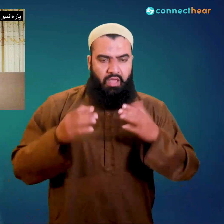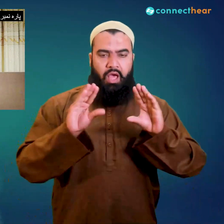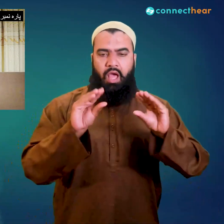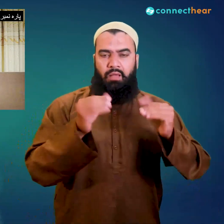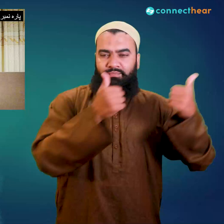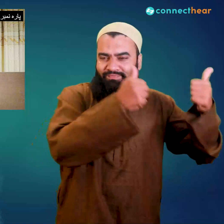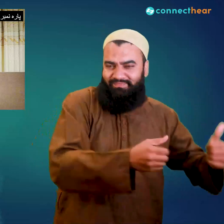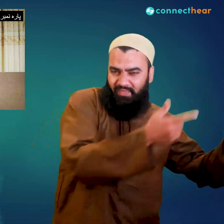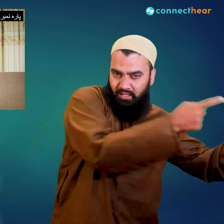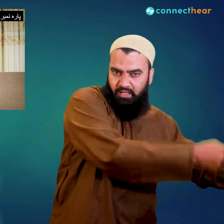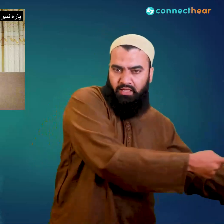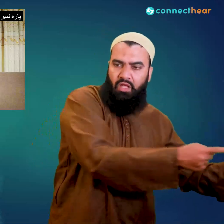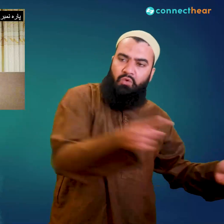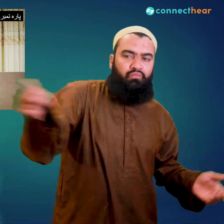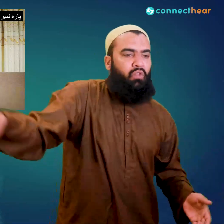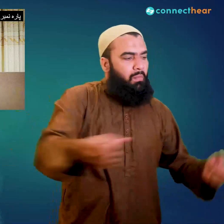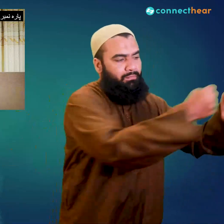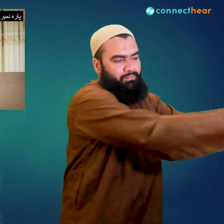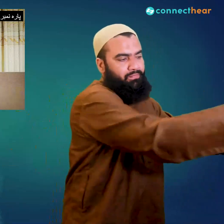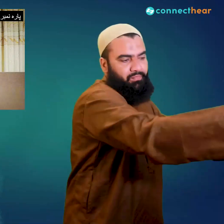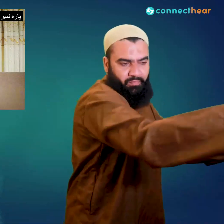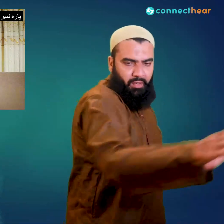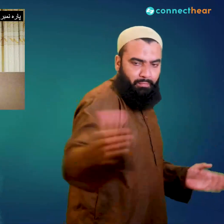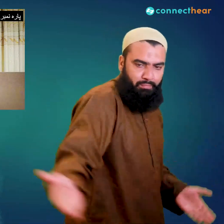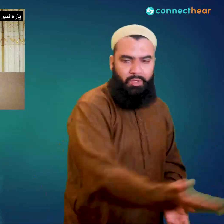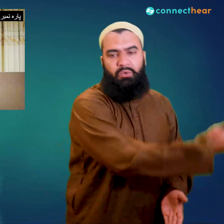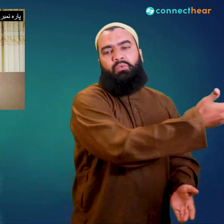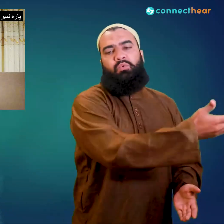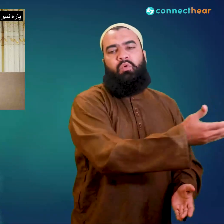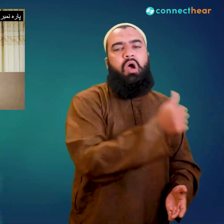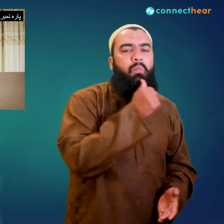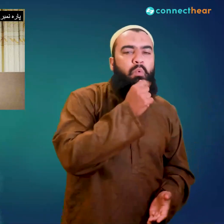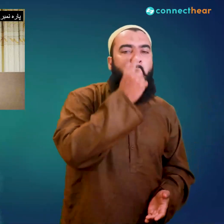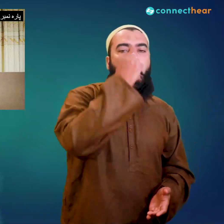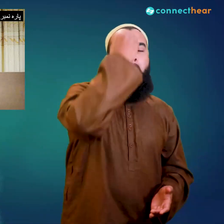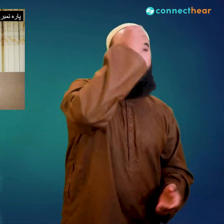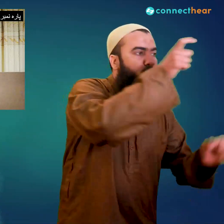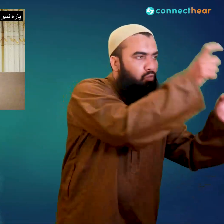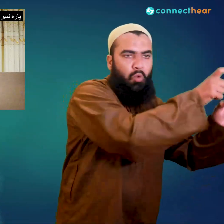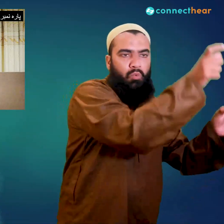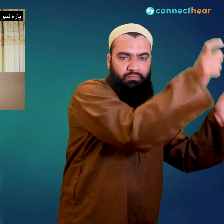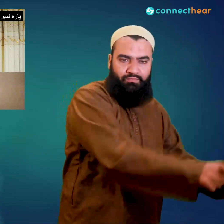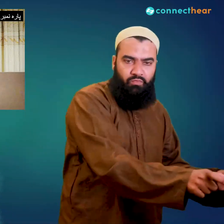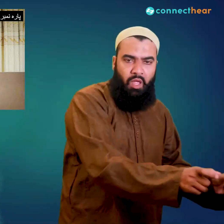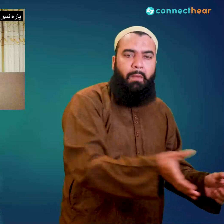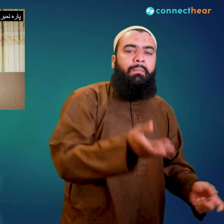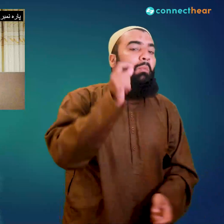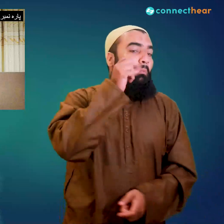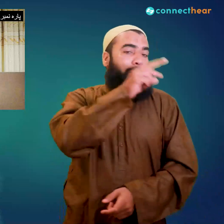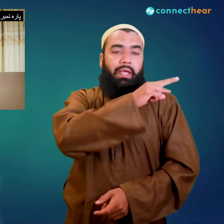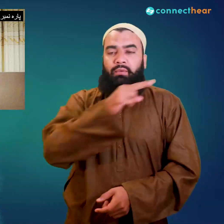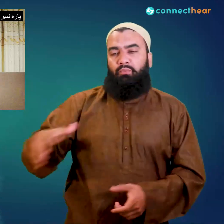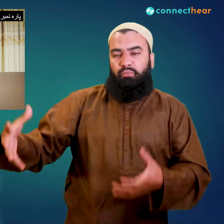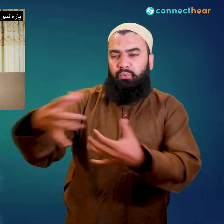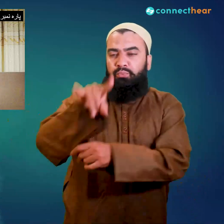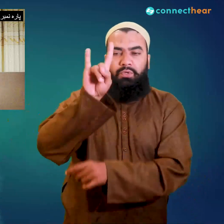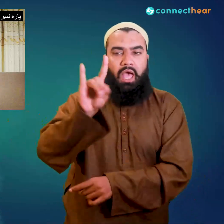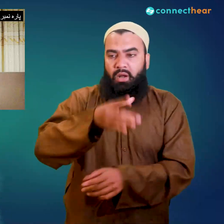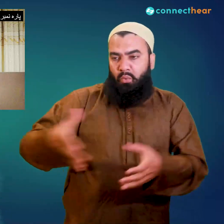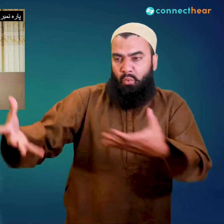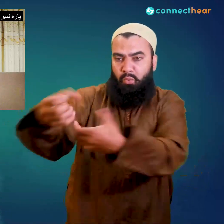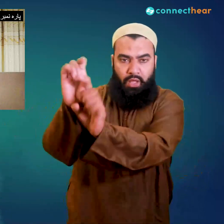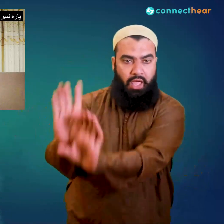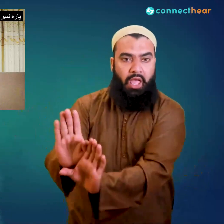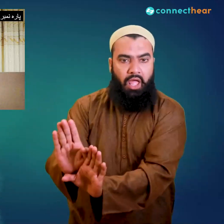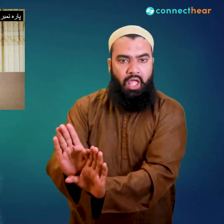سب ان کے سامنے سجدہ کرنے لگے، اور یہ سجدہ جو یوسف علیہ السلام کو کیا جا رہا